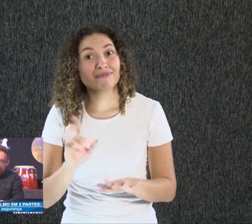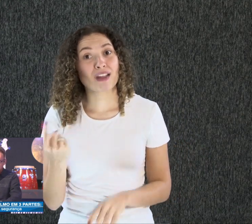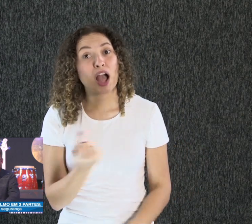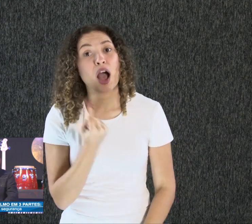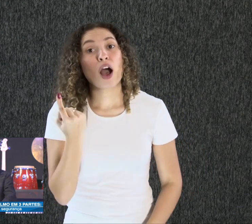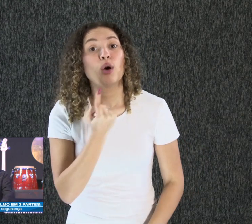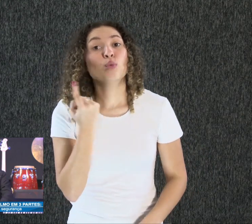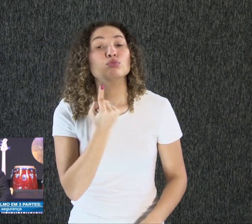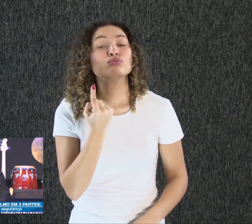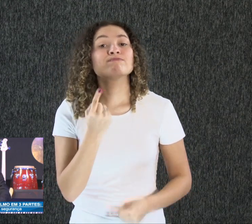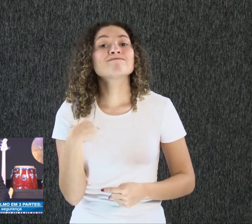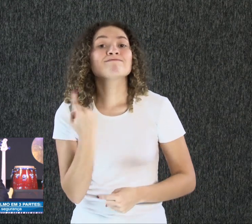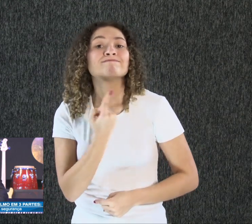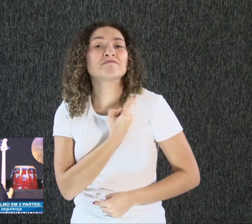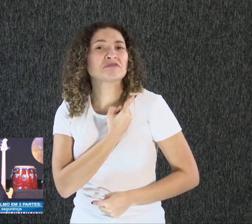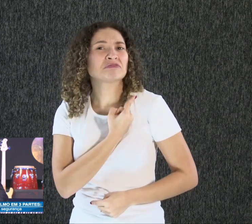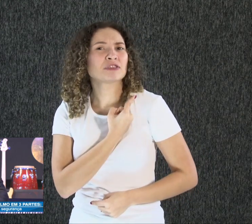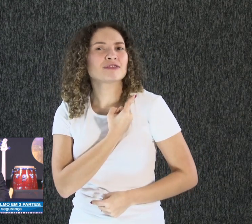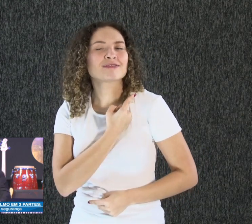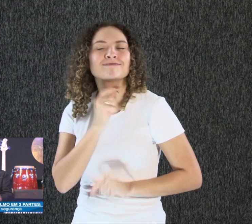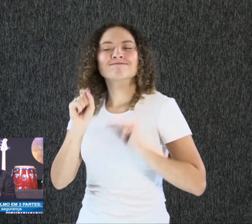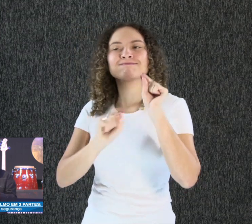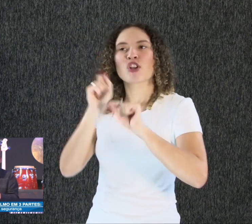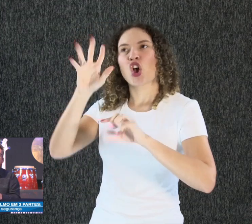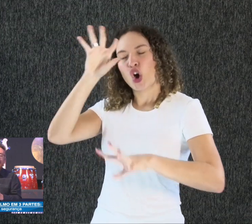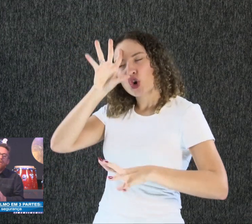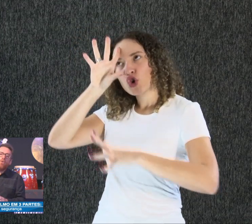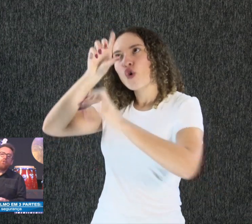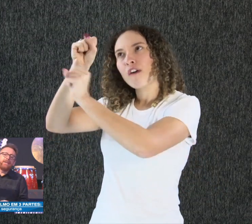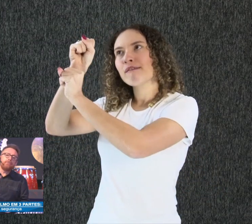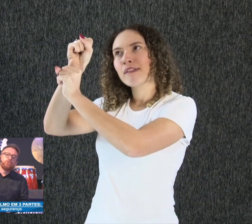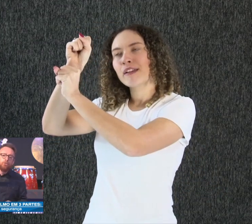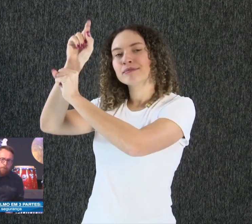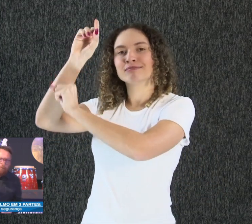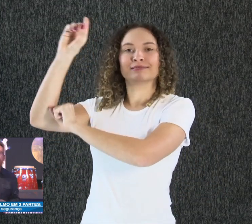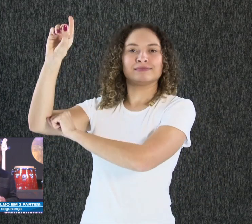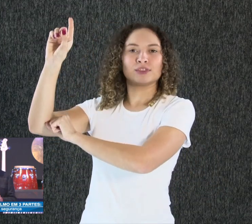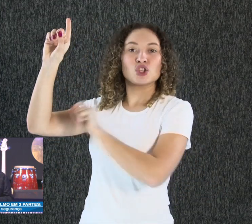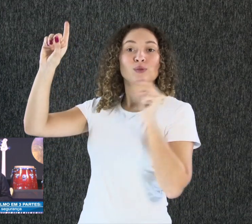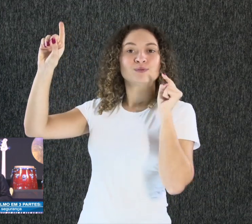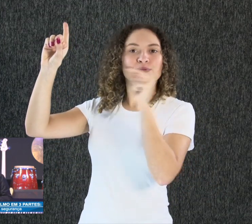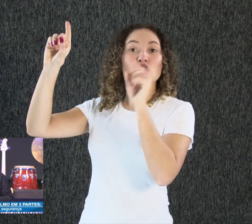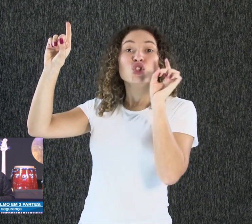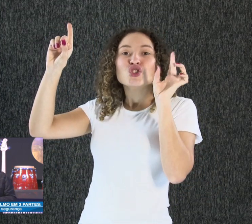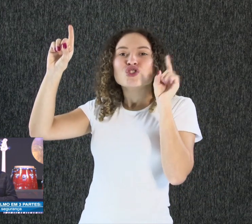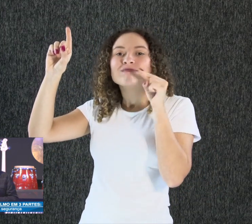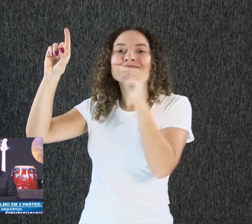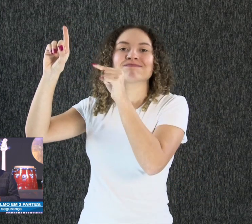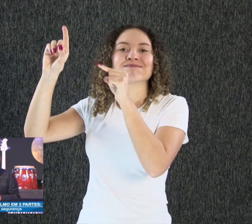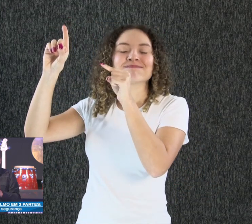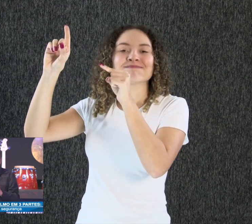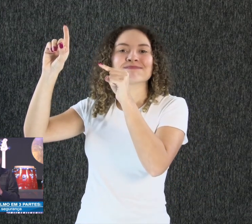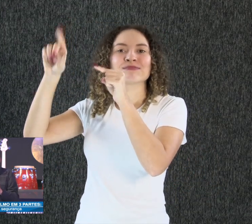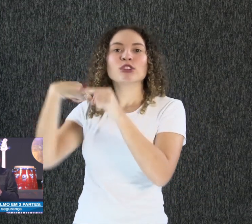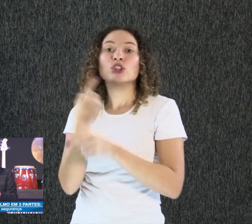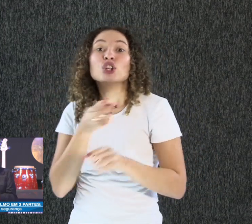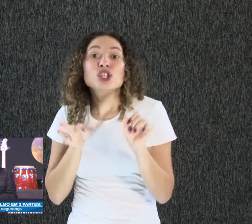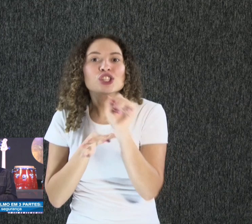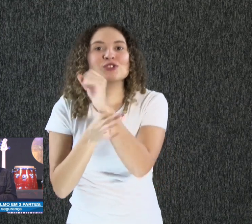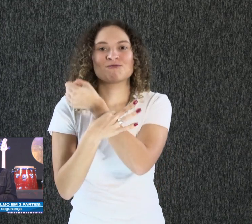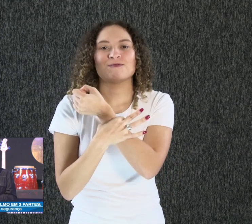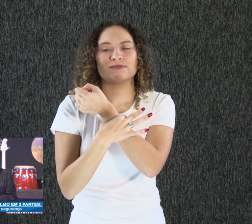Sabe, a única maneira de nós nos sentirmos seguros nesta vida é confiarmos no Pai. Só nele nós